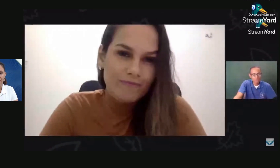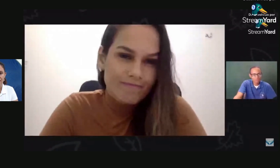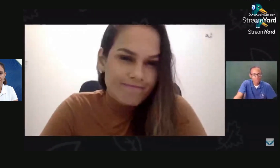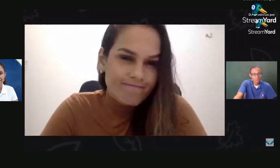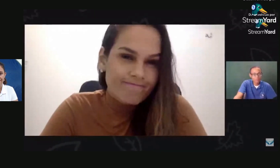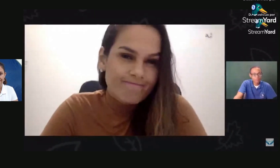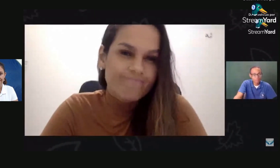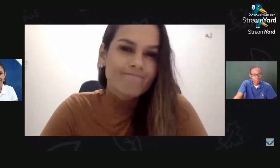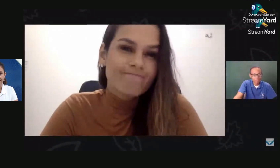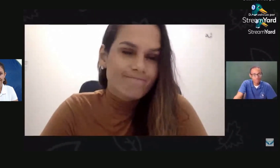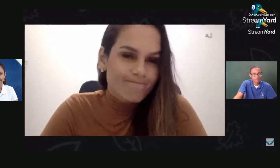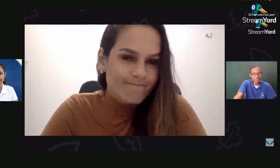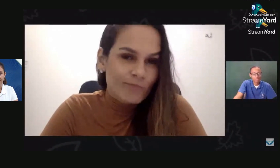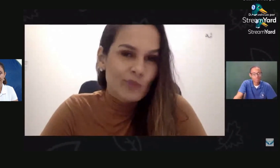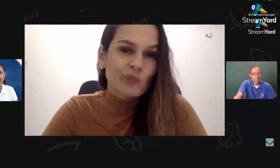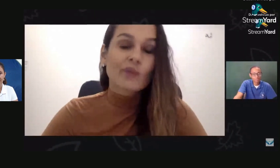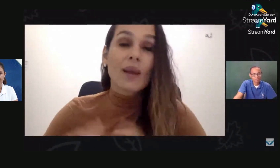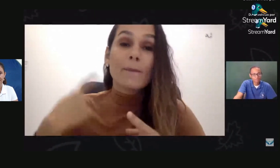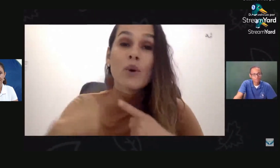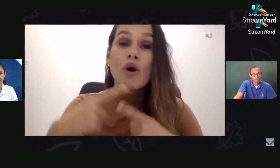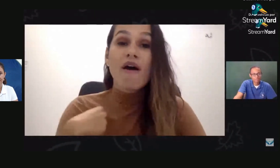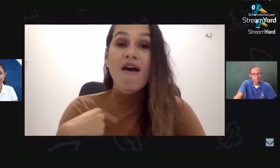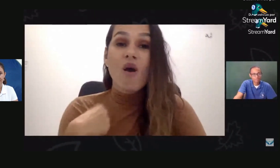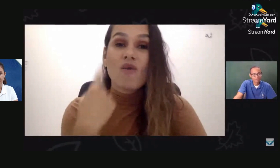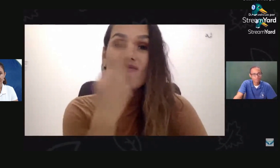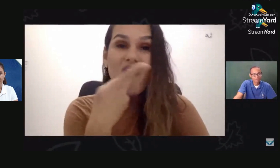de sinais, né?